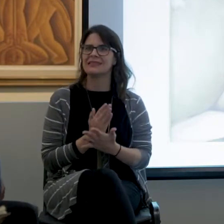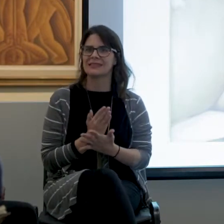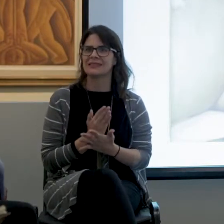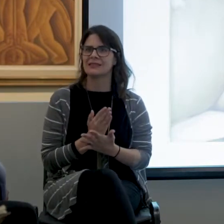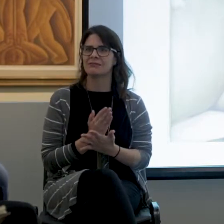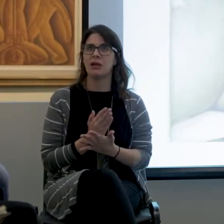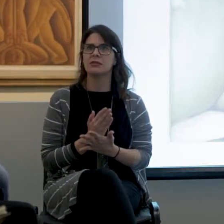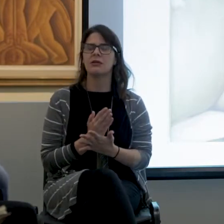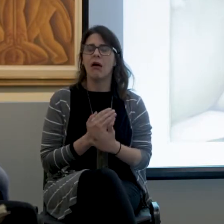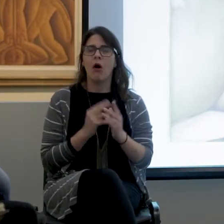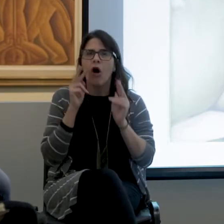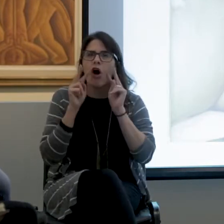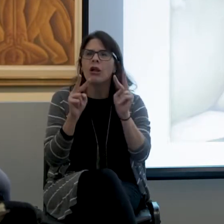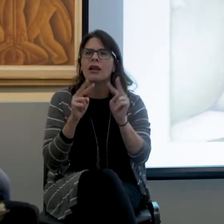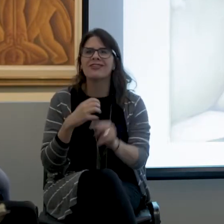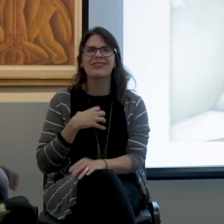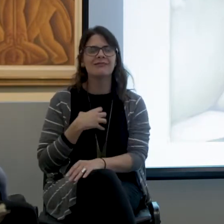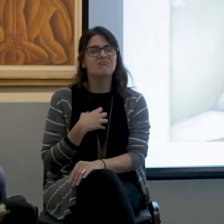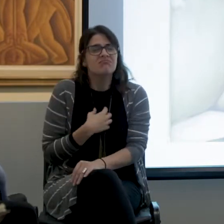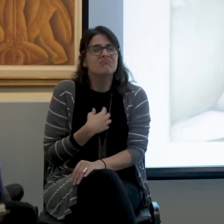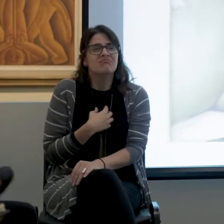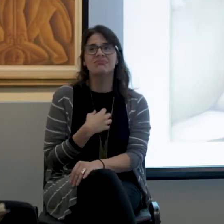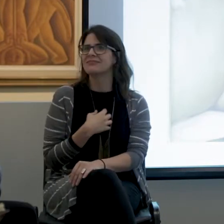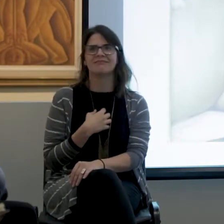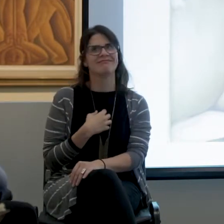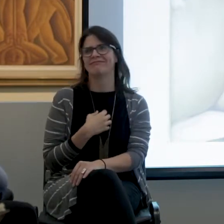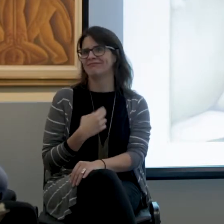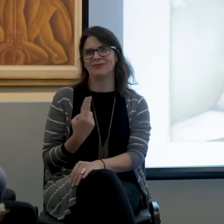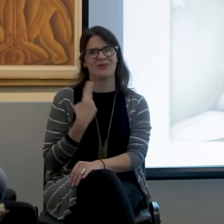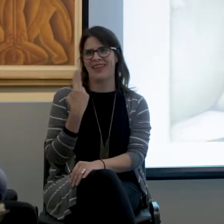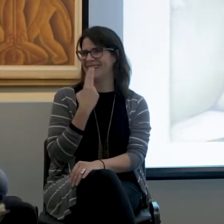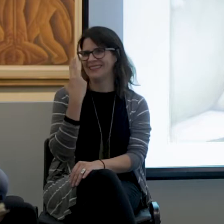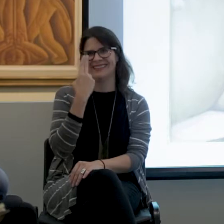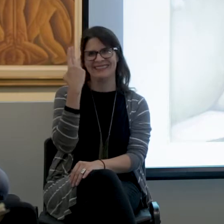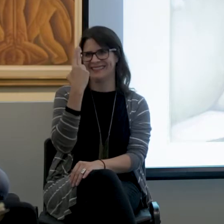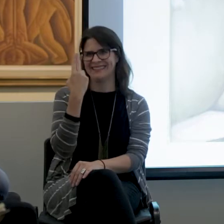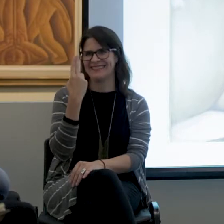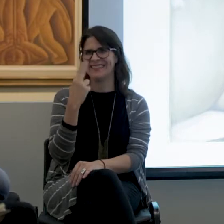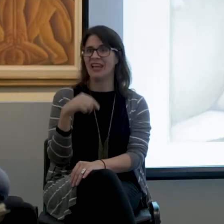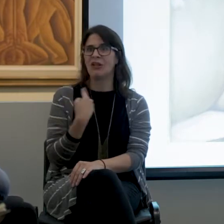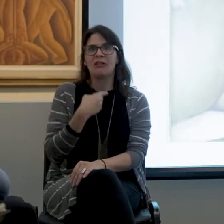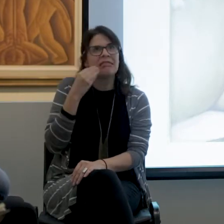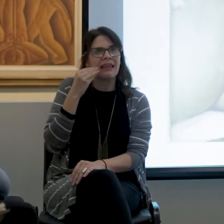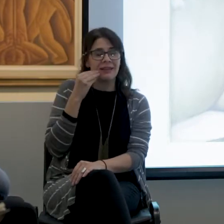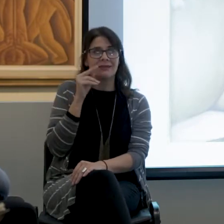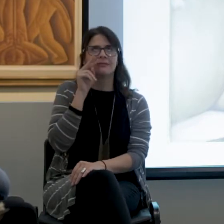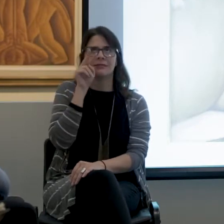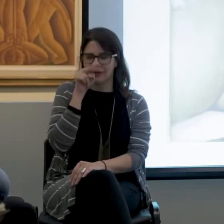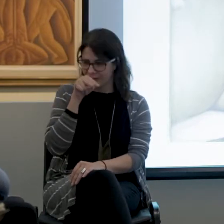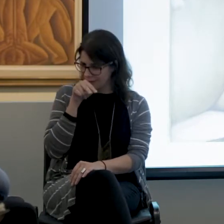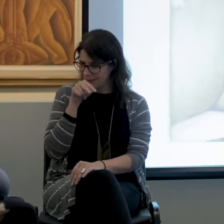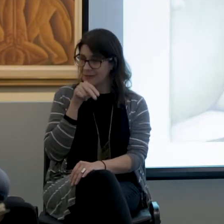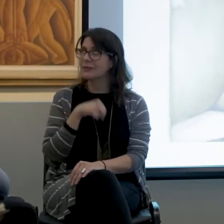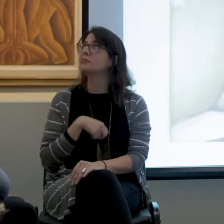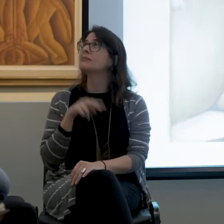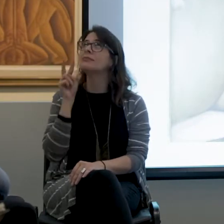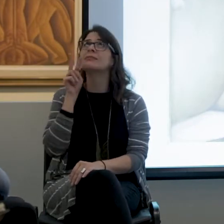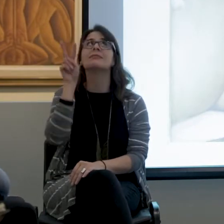indiferente, né? Não dá para ser indiferente. A gente tenta, abaixa o olho, olha para